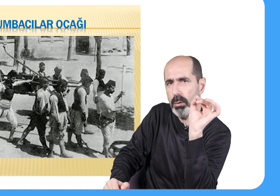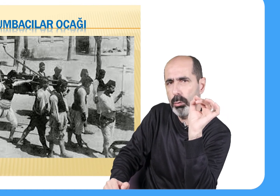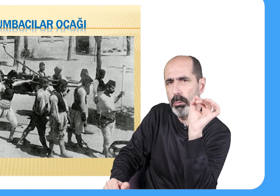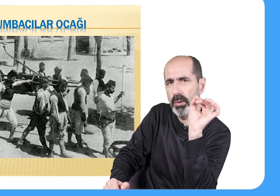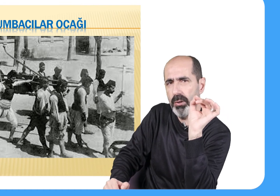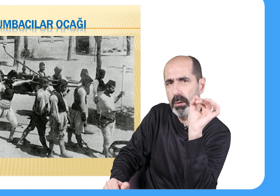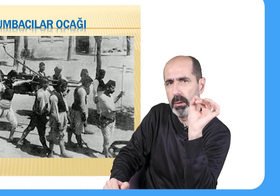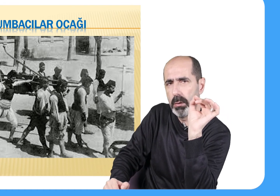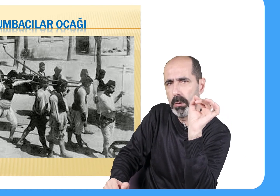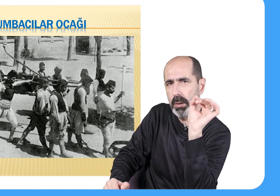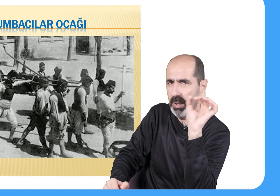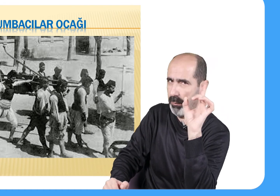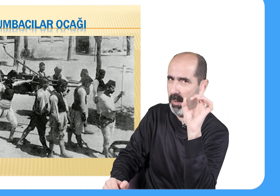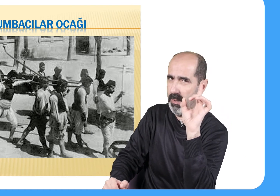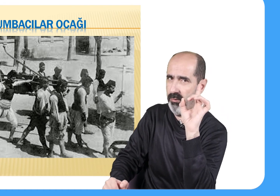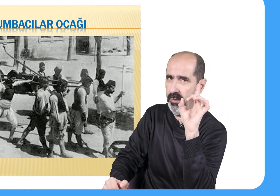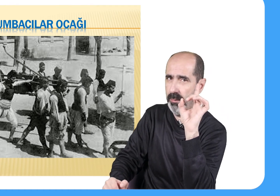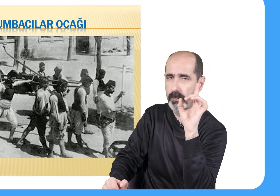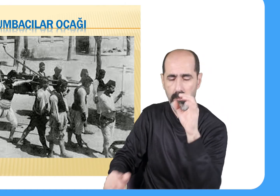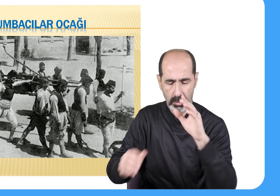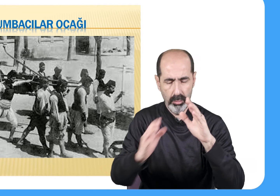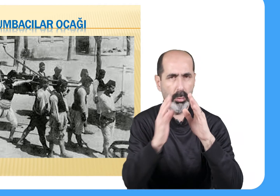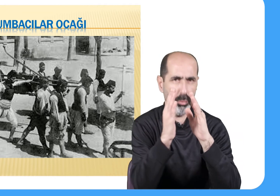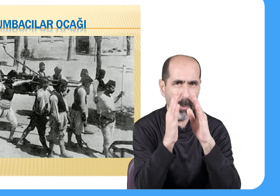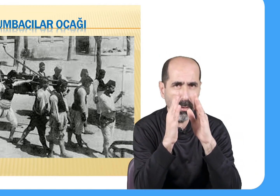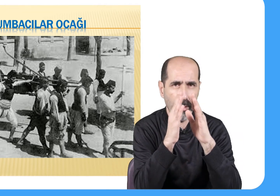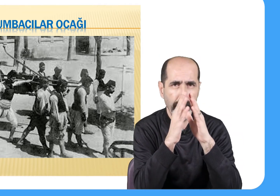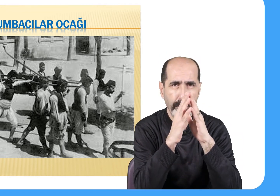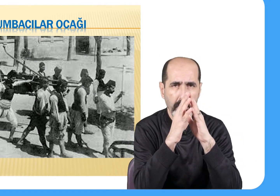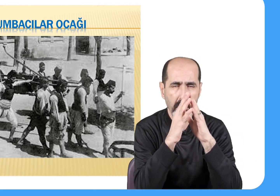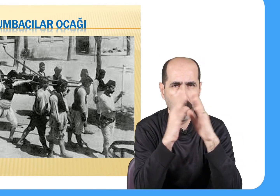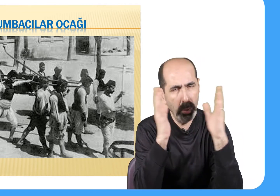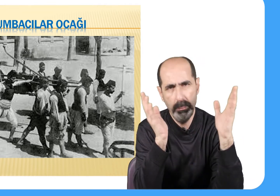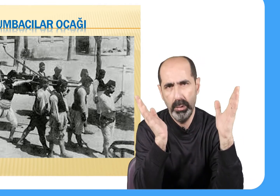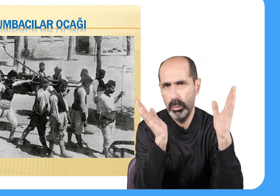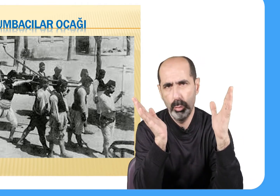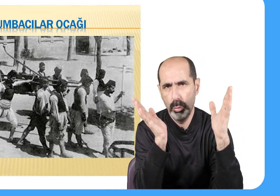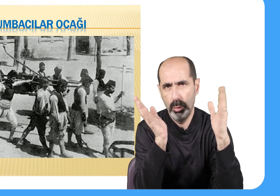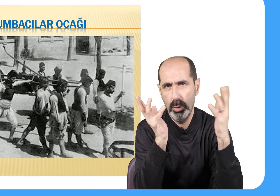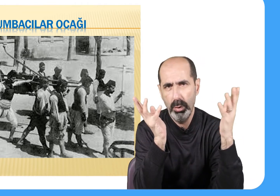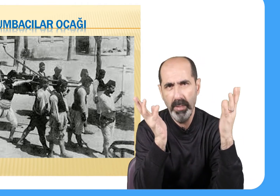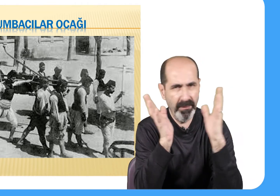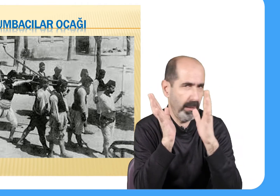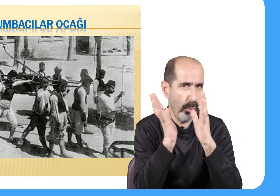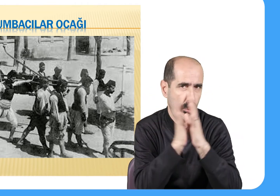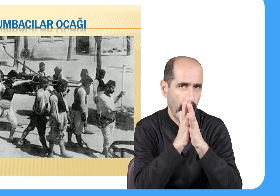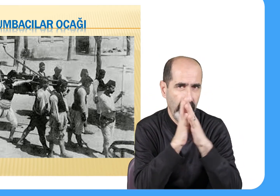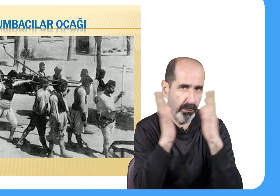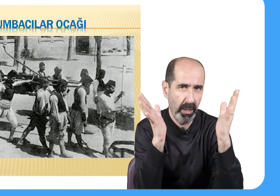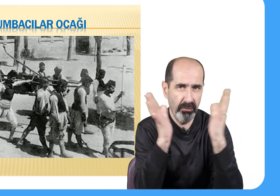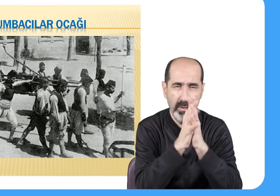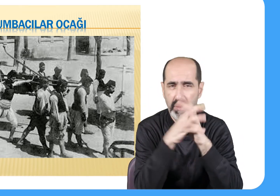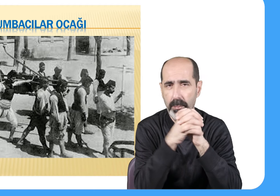nedir Tulumbacı itfaiyeci dird Osmanlı'da böyle bir meslek